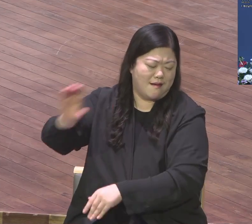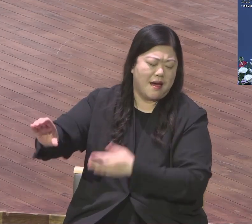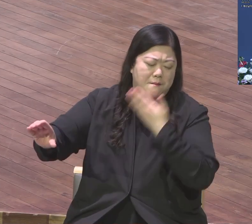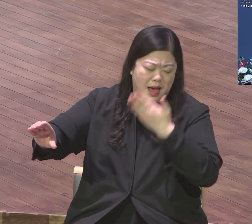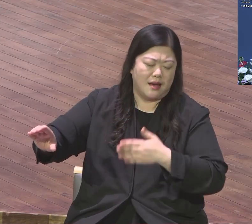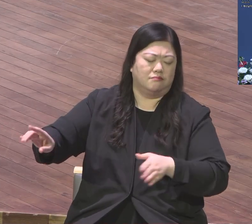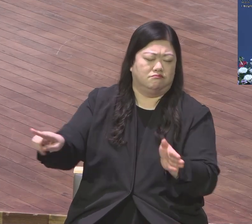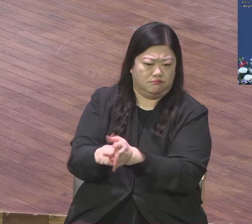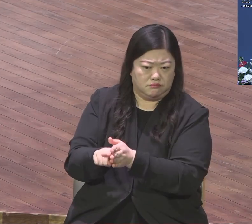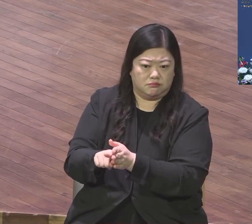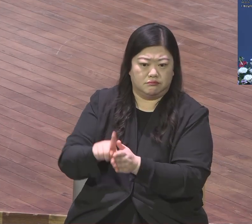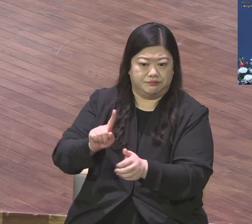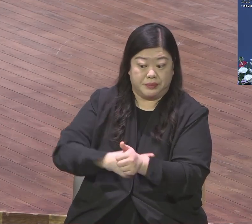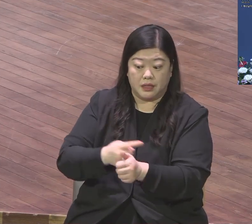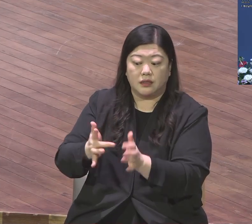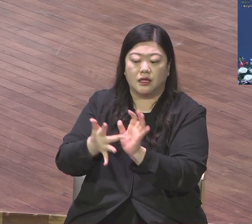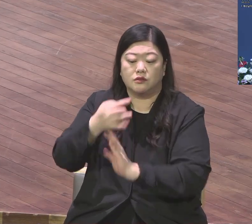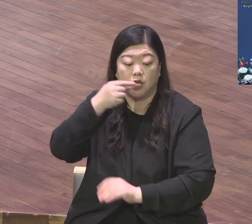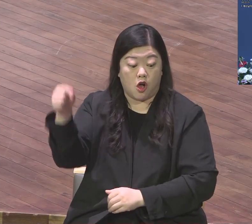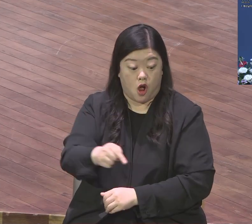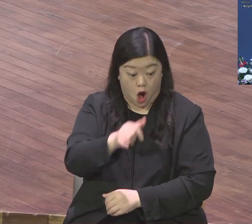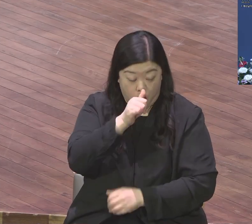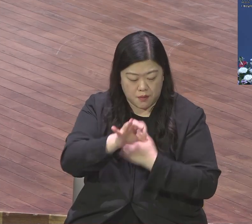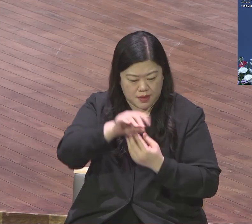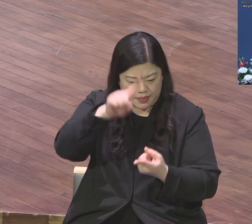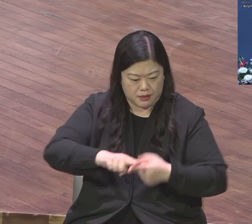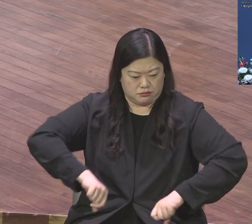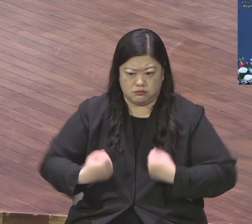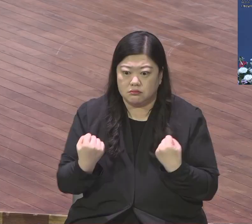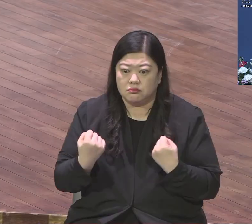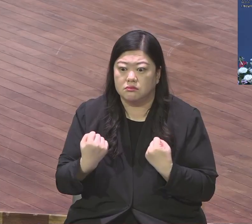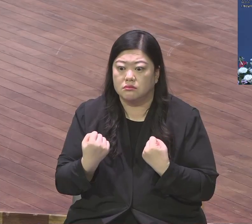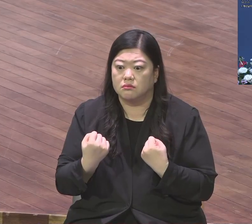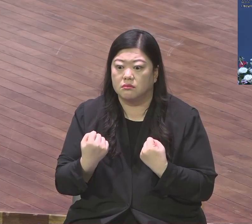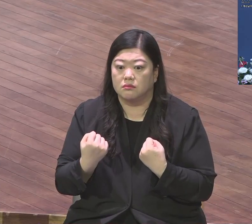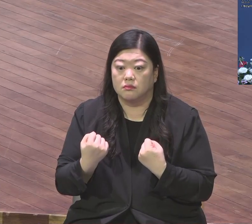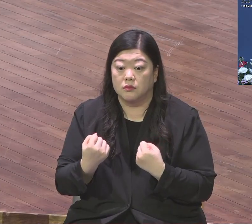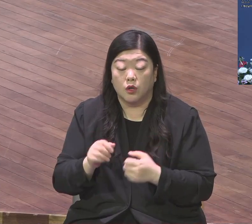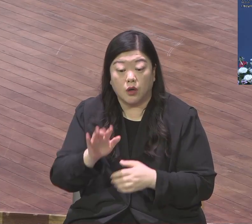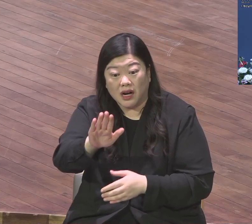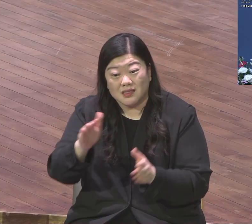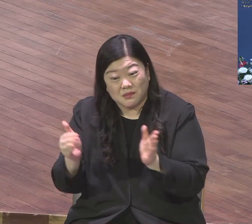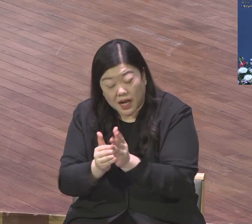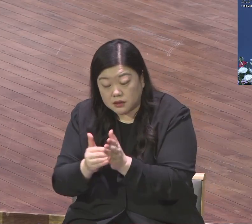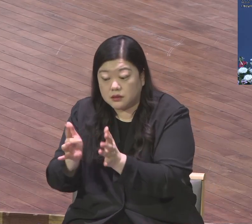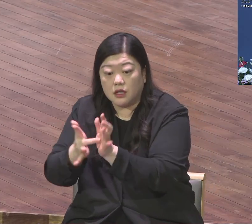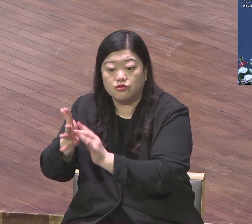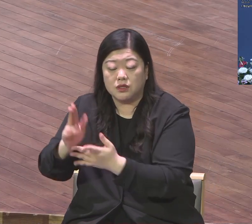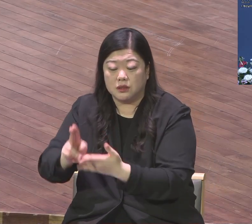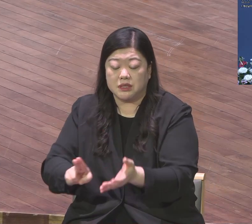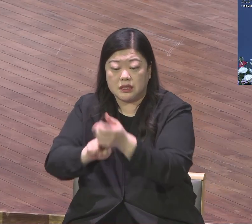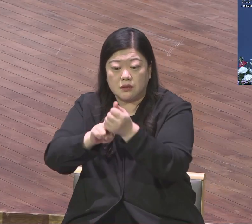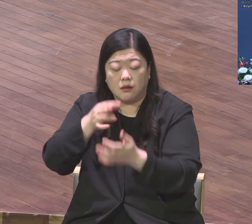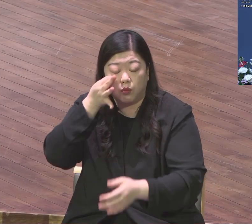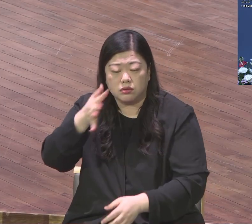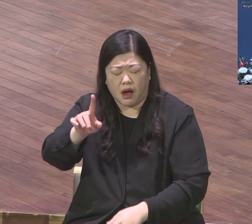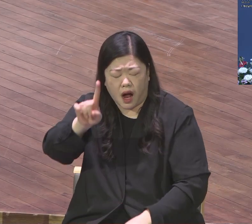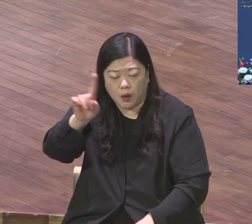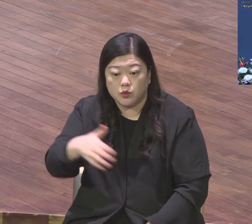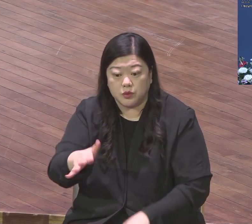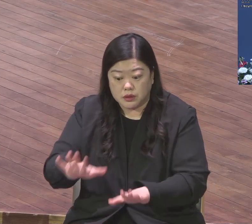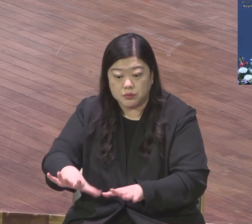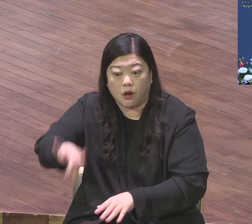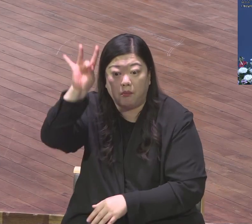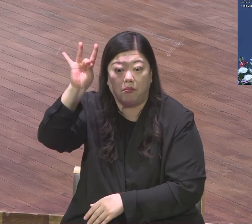뭐 전에 무슨 행을 본 적이 없어요. 단 한 번도 기적 행한 적이 없습니다. 그런데 마리아는 믿고 있었어요.